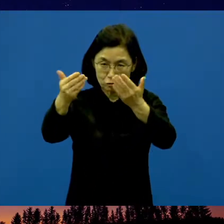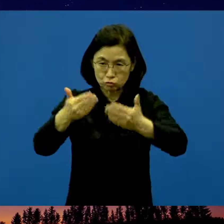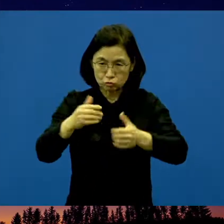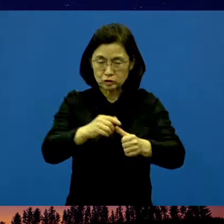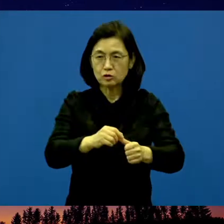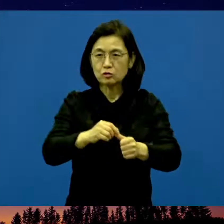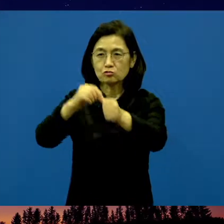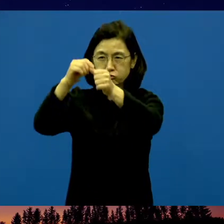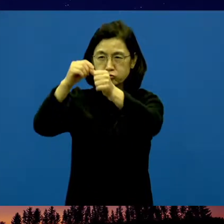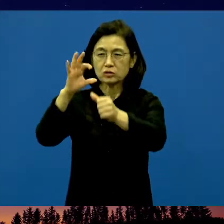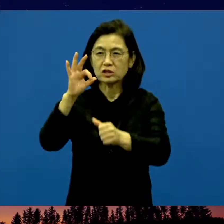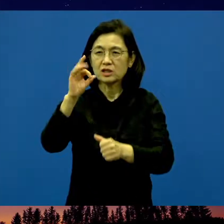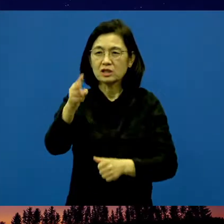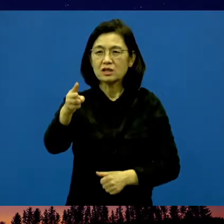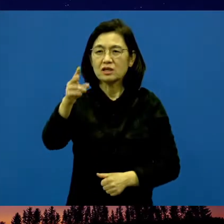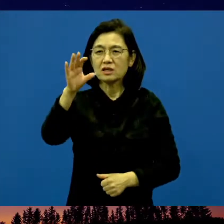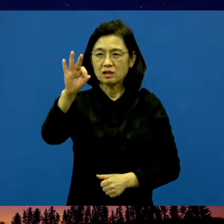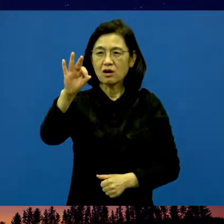이제 영화,